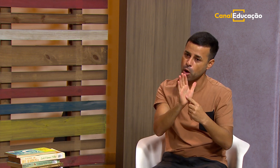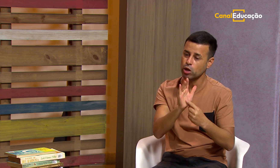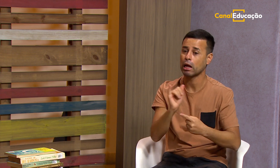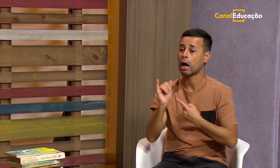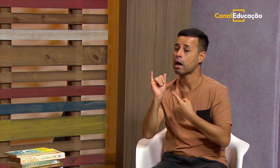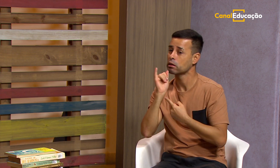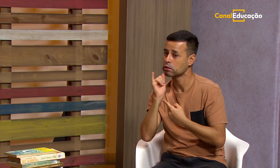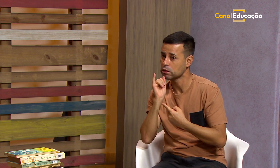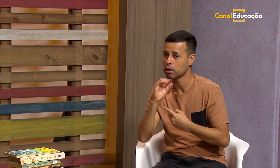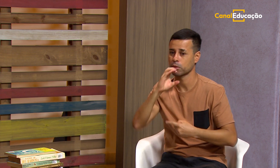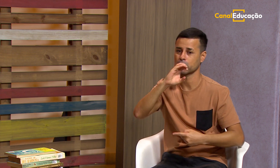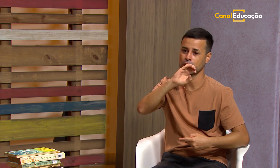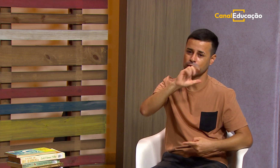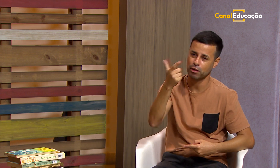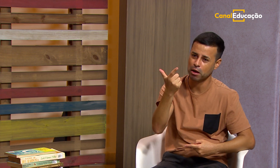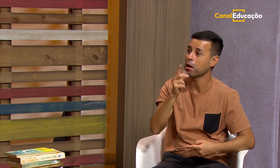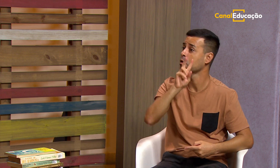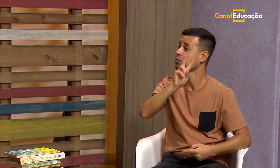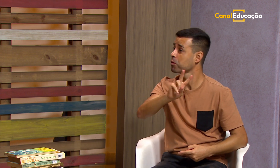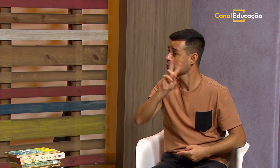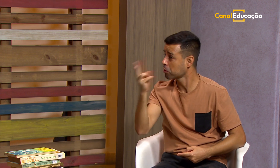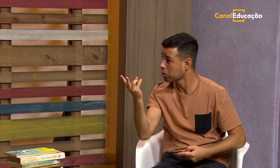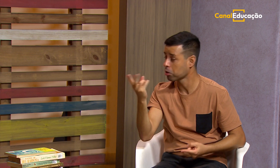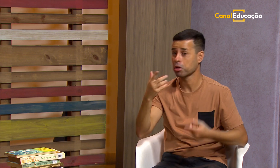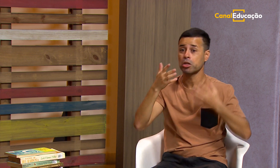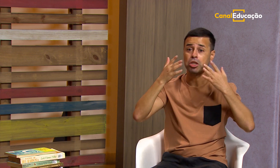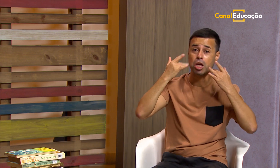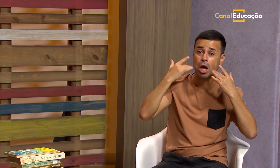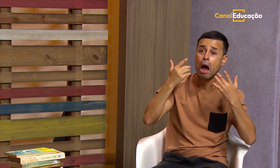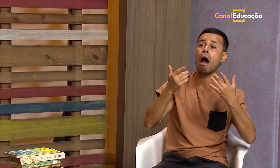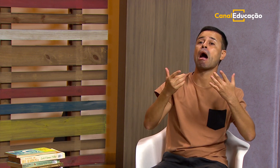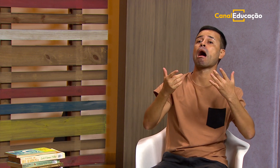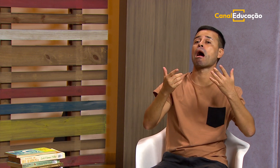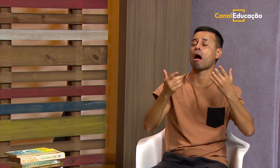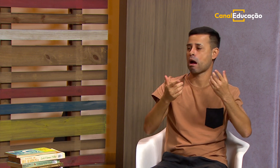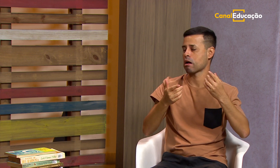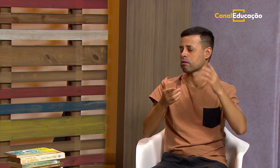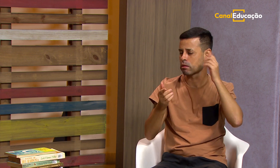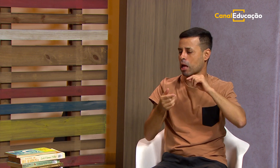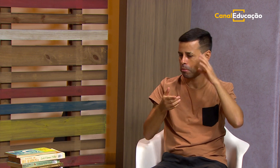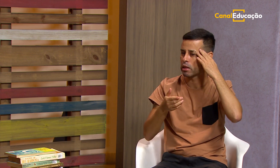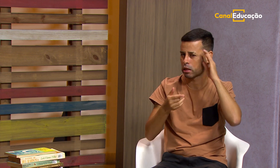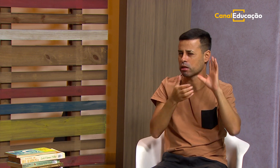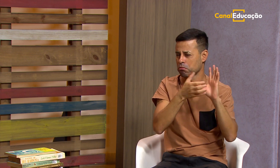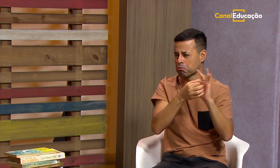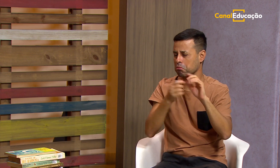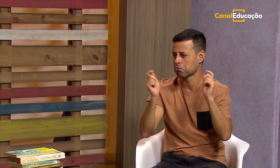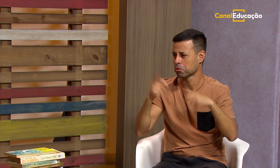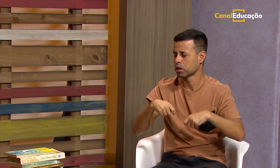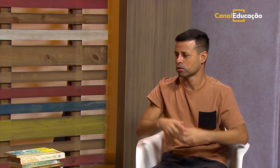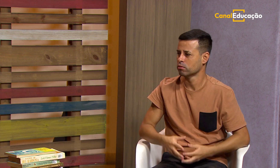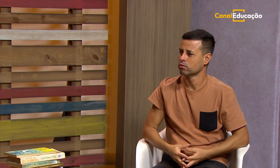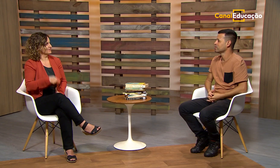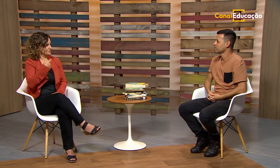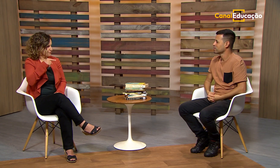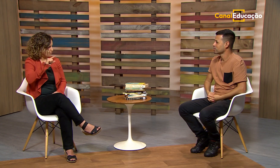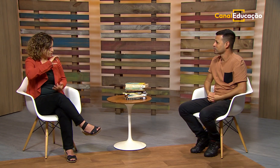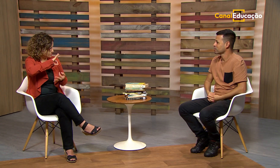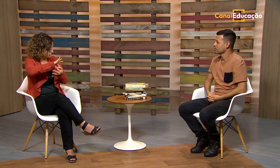de exemplos e também visual vernacular. As estratégias funcionavam bem. E você esteve